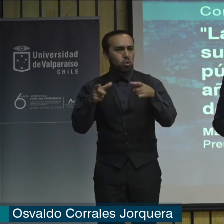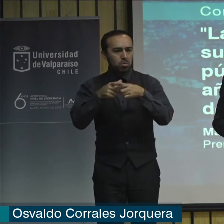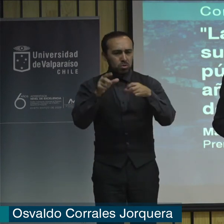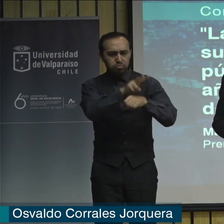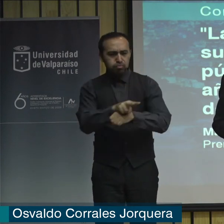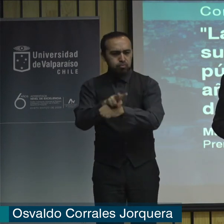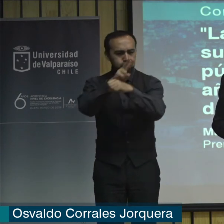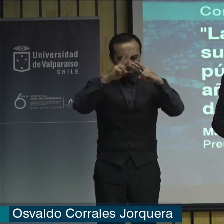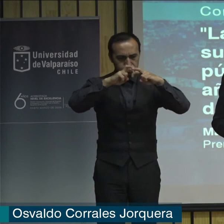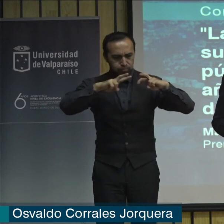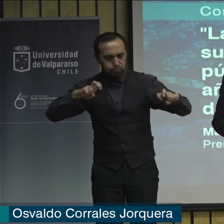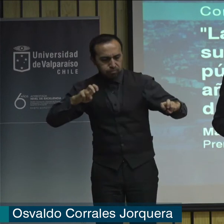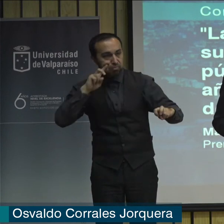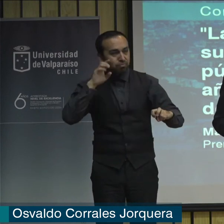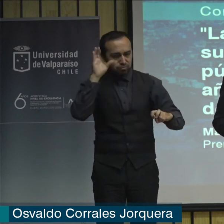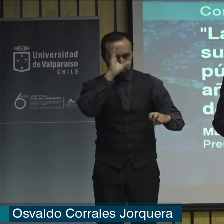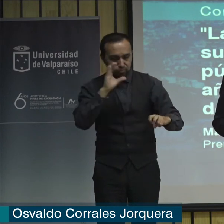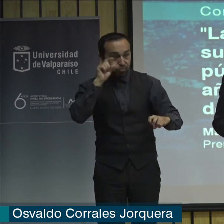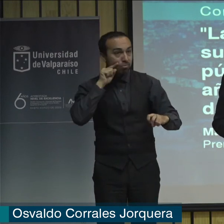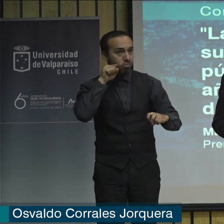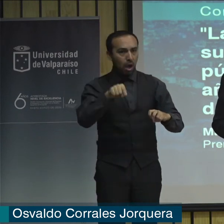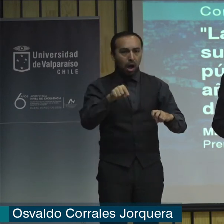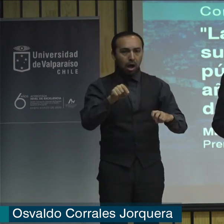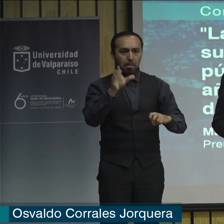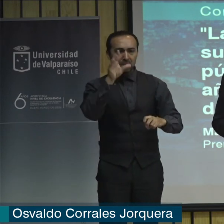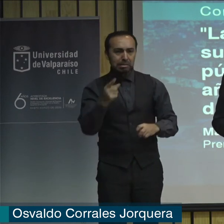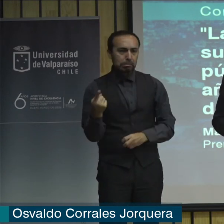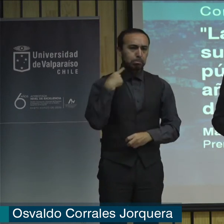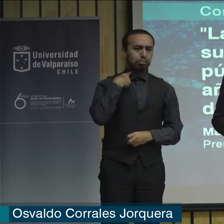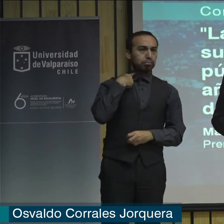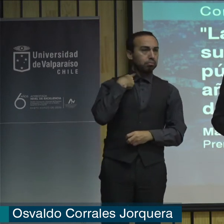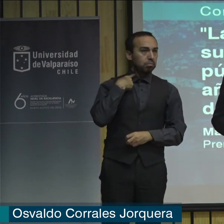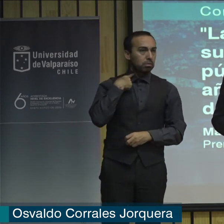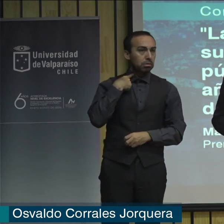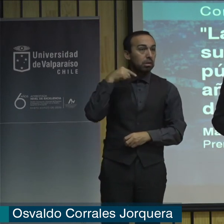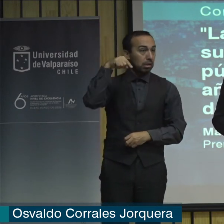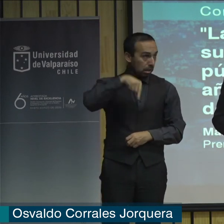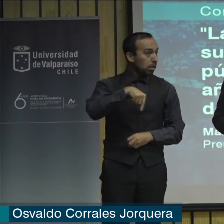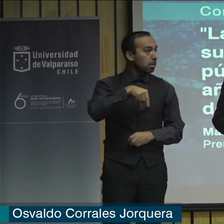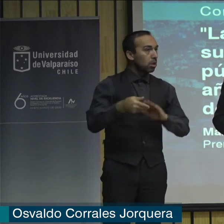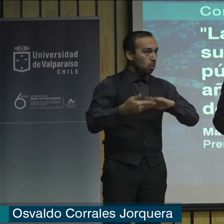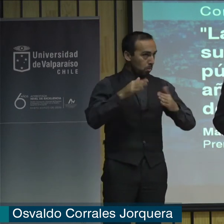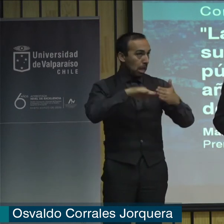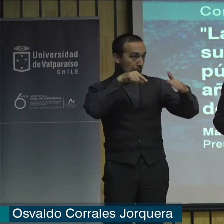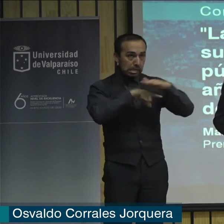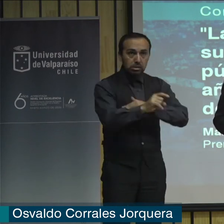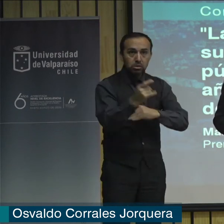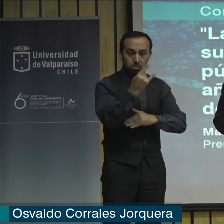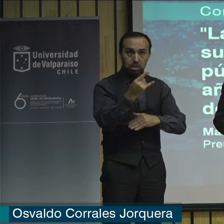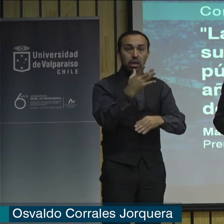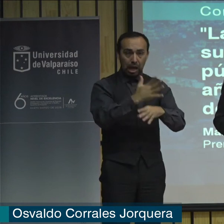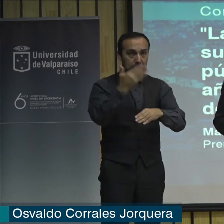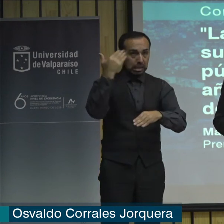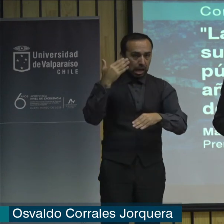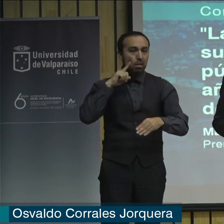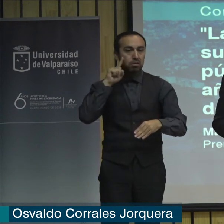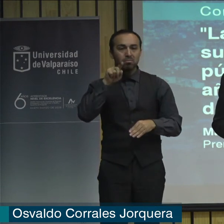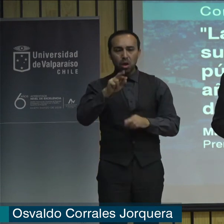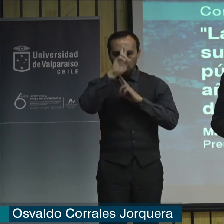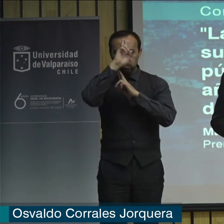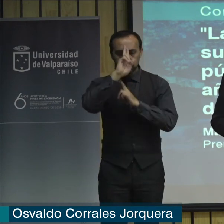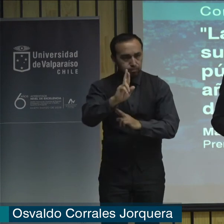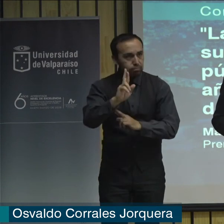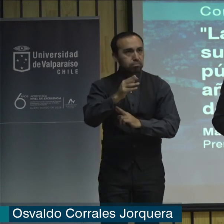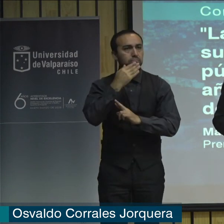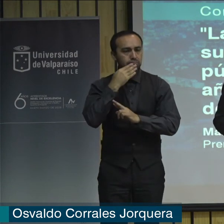una búsqueda activa de víctimas que formaron parte de nuestra comunidad con el objeto de reconocerles